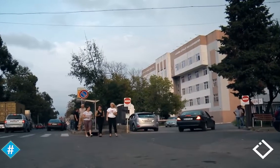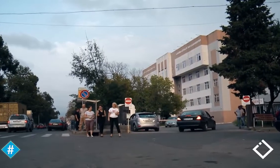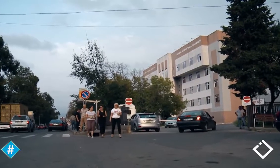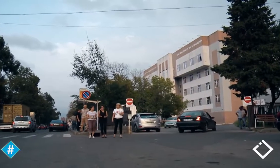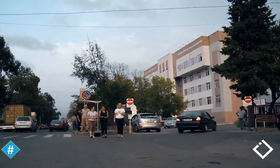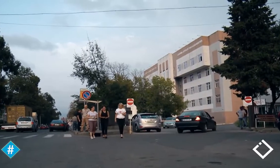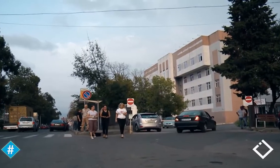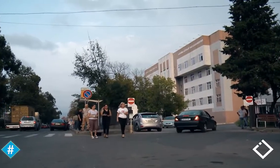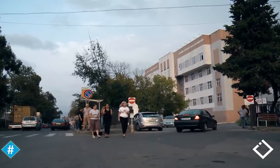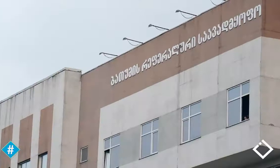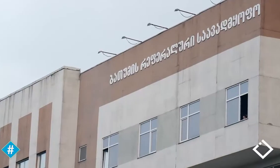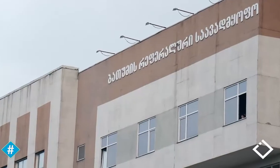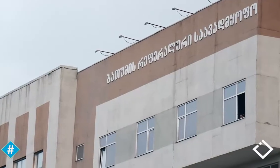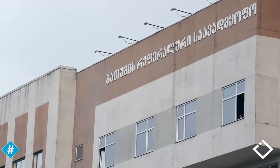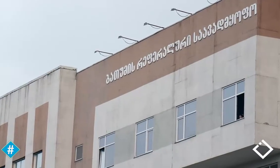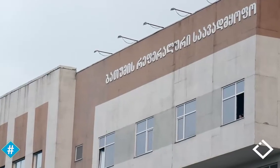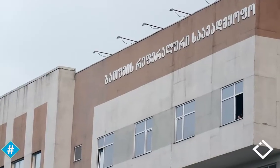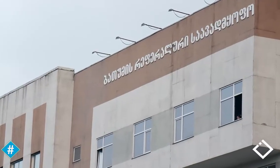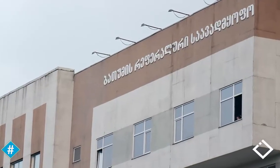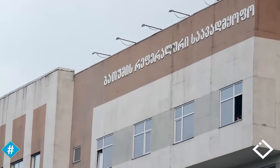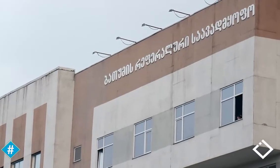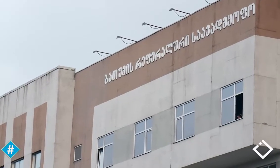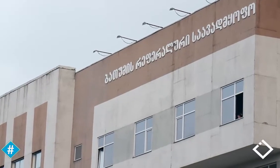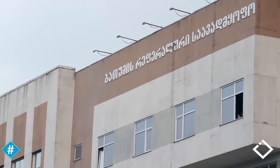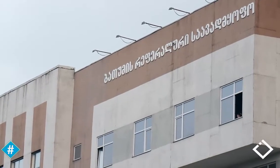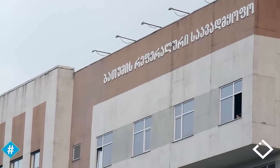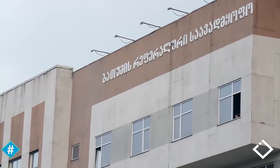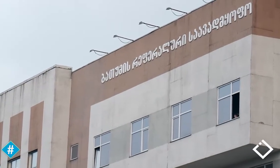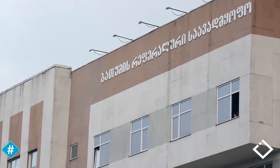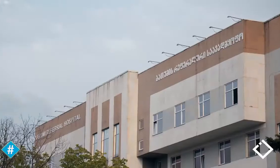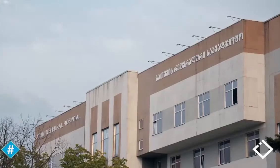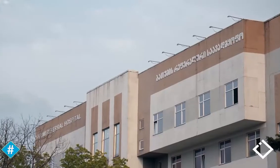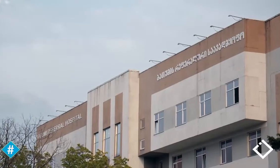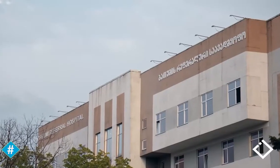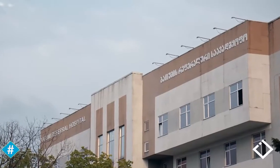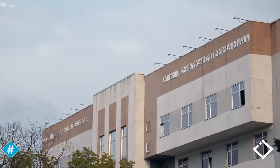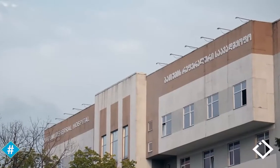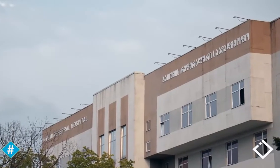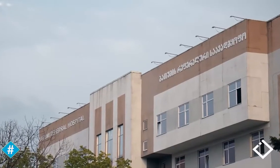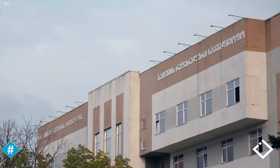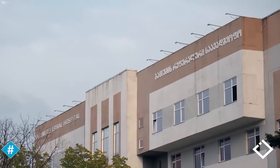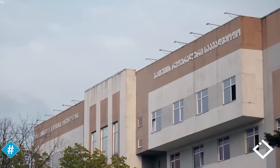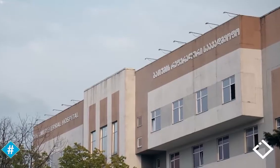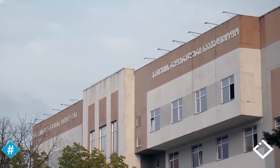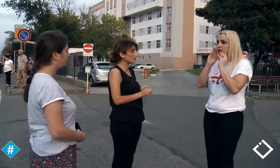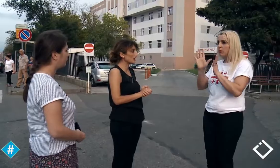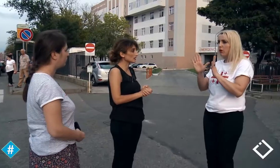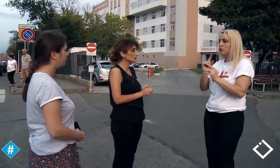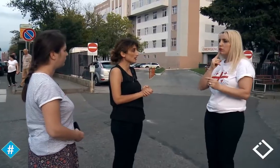რა ხდება იმ შემთხვევაში, როდესაც სხვადასხვა სამედიცინო მომსახურების მიღება გსურთ? მაგალითად ცნობის აღება გინდა,